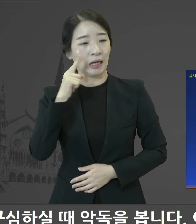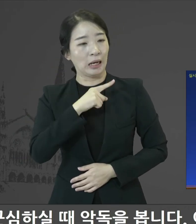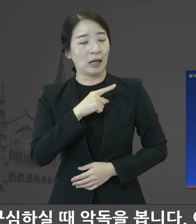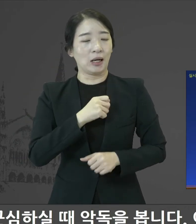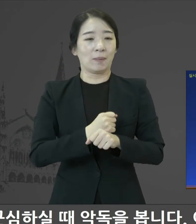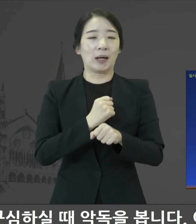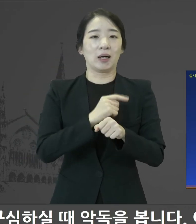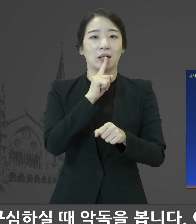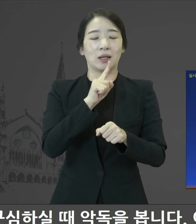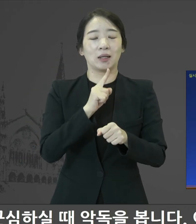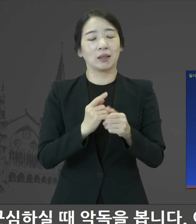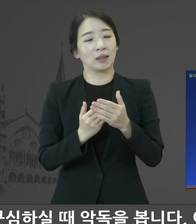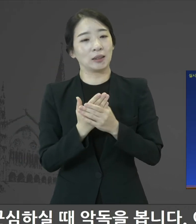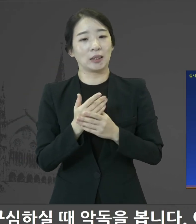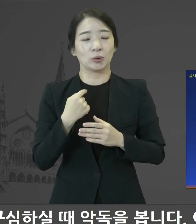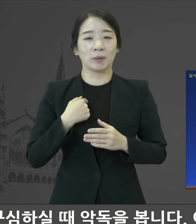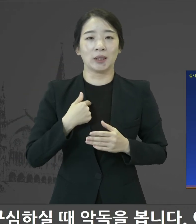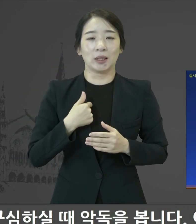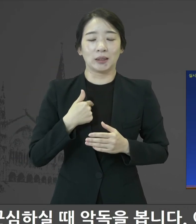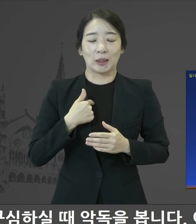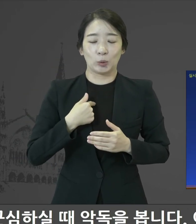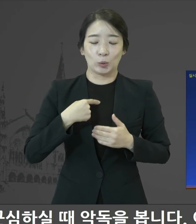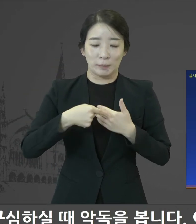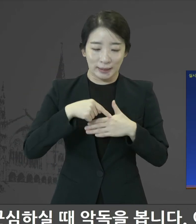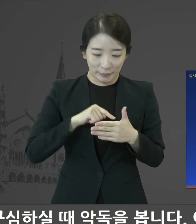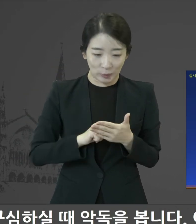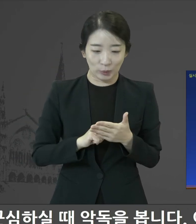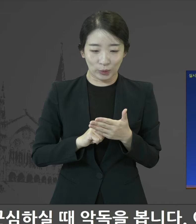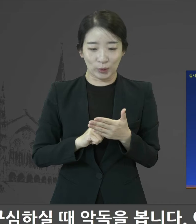근심, 제 마음도